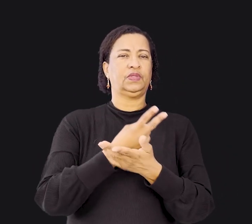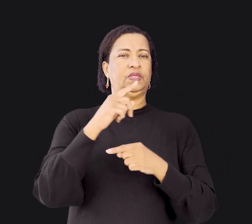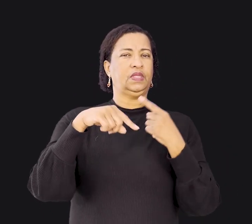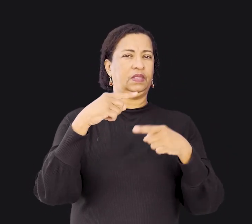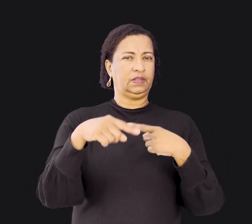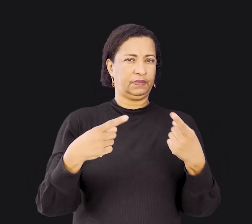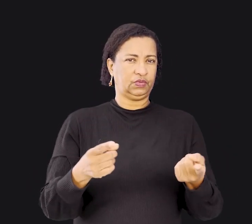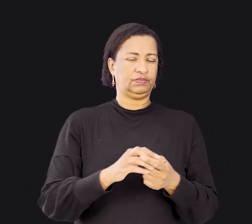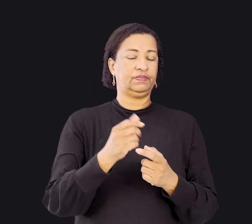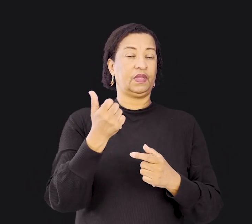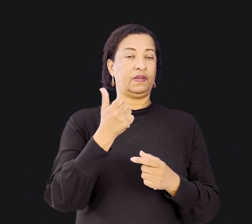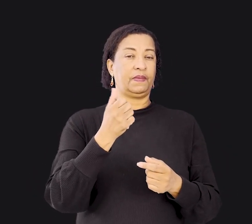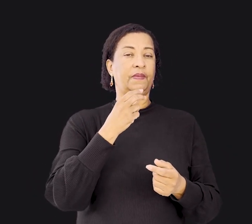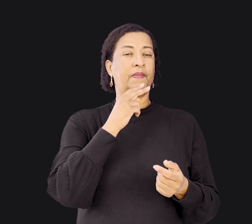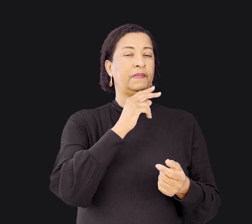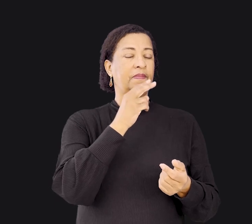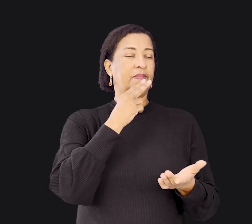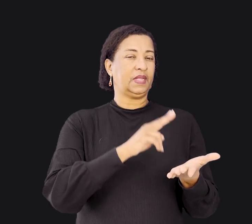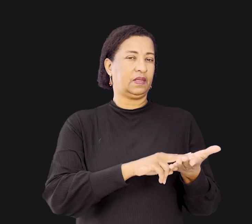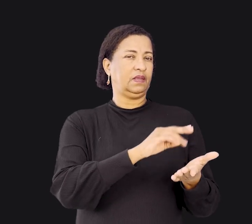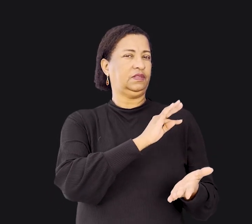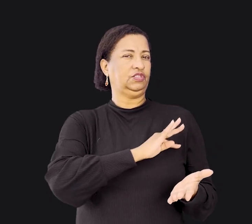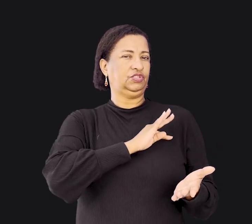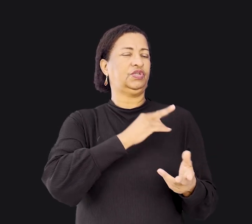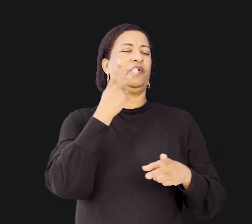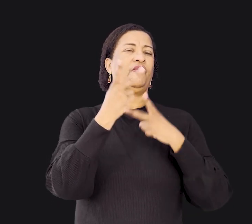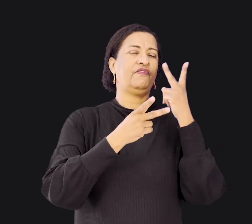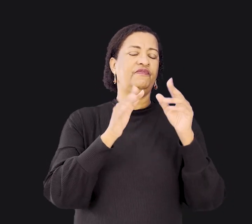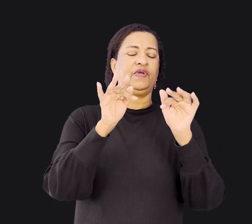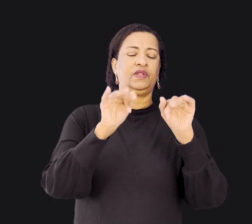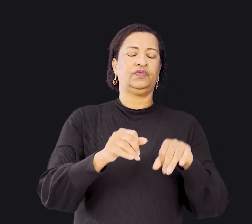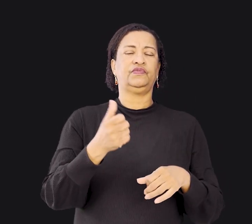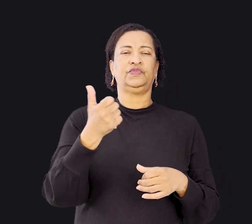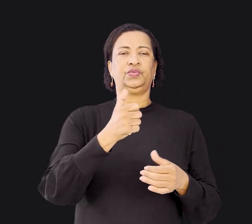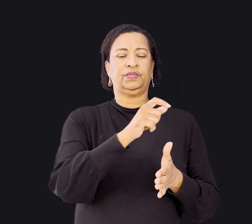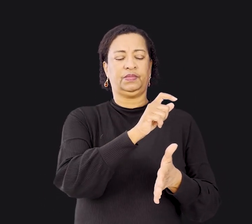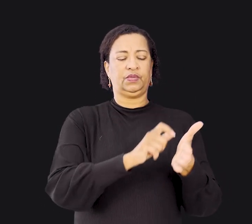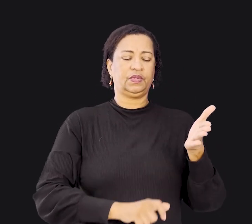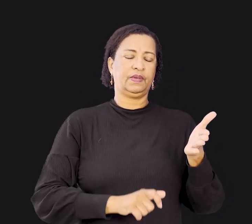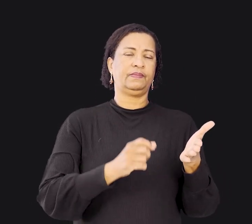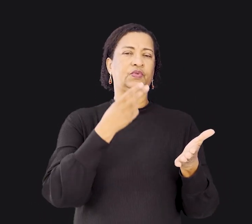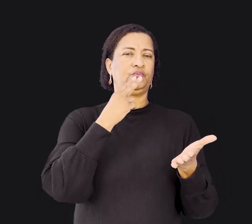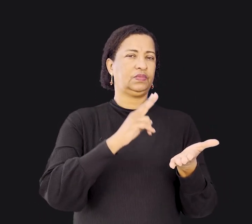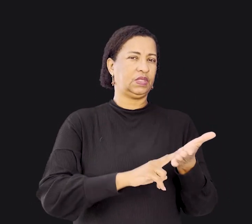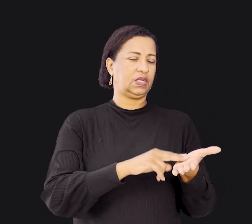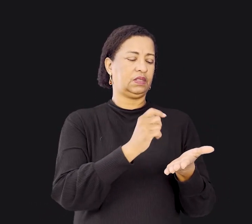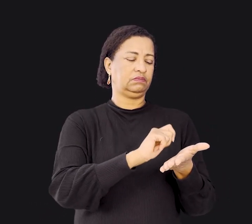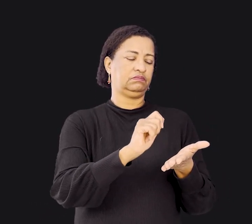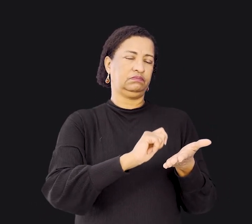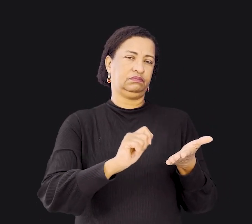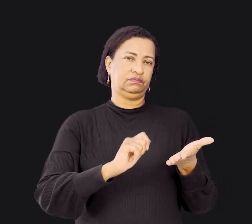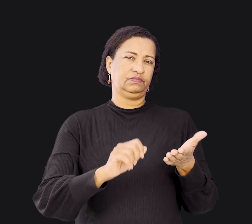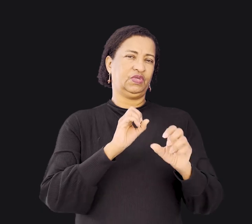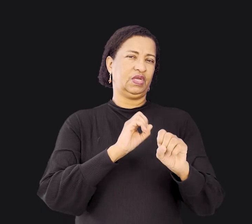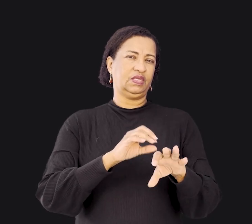da sua primeira carta e Tiago fala sobre a mesma coisa no final do primeiro capítulo da carta que escreveu. Ele ensina que a palavra de Deus